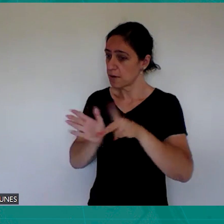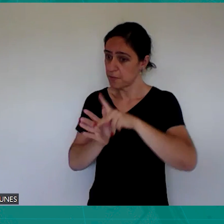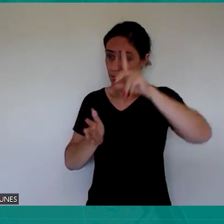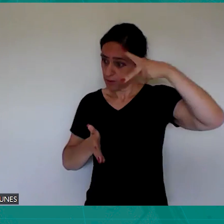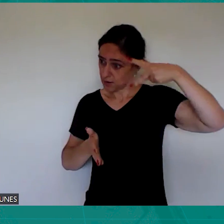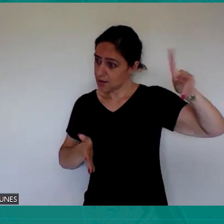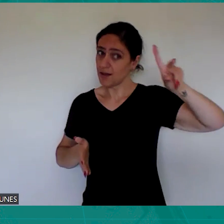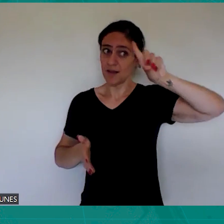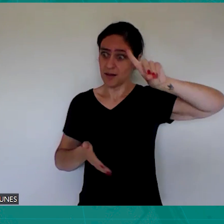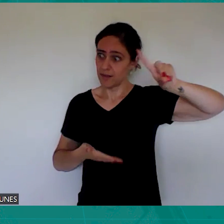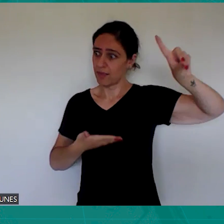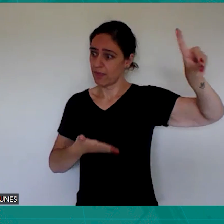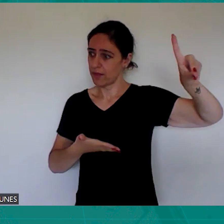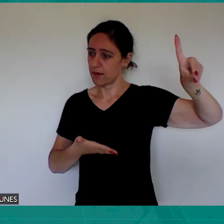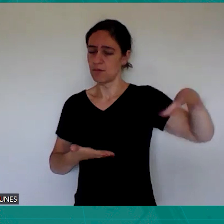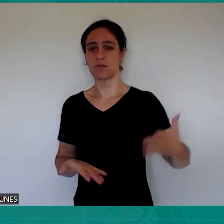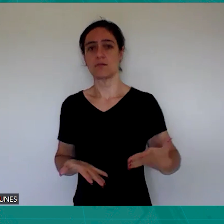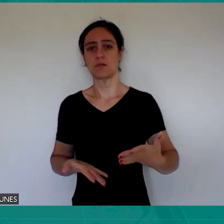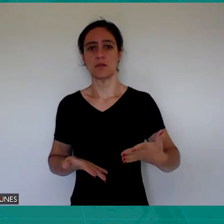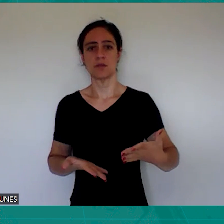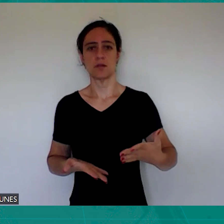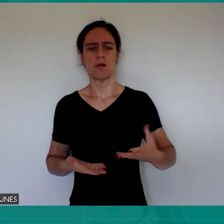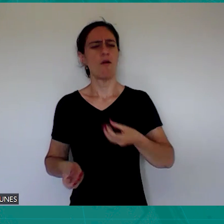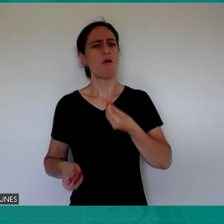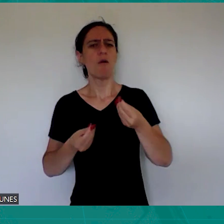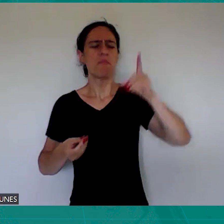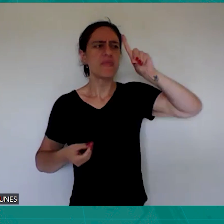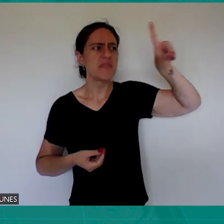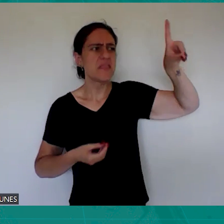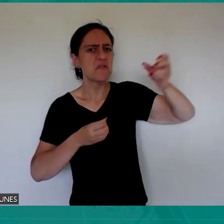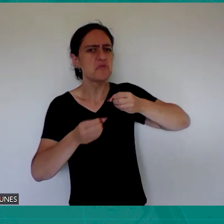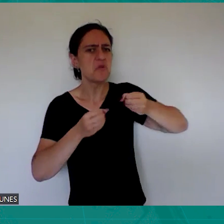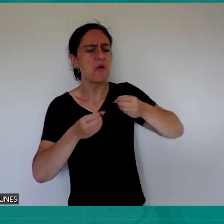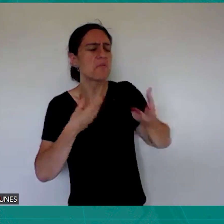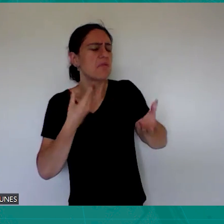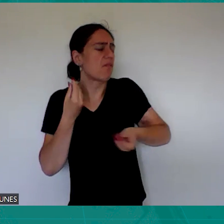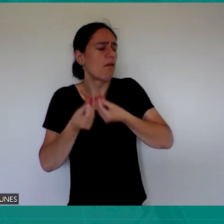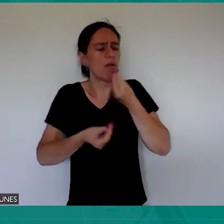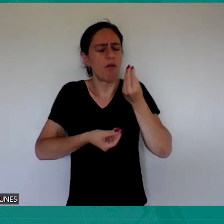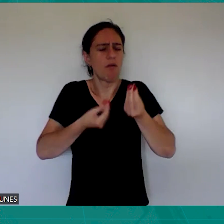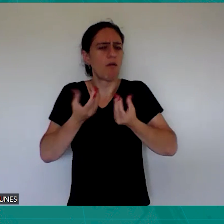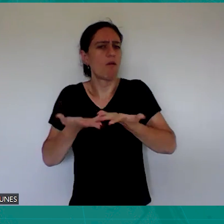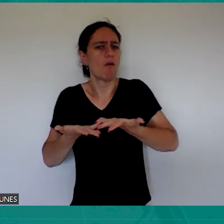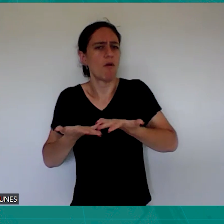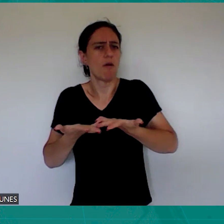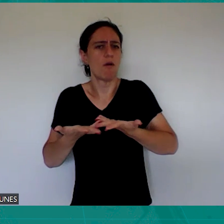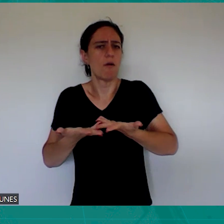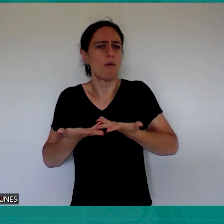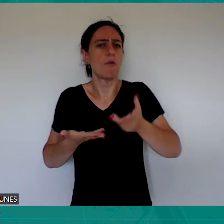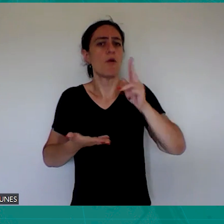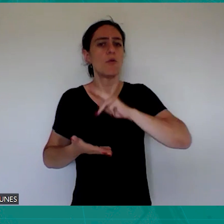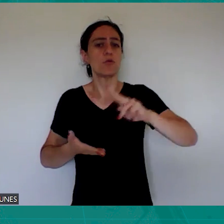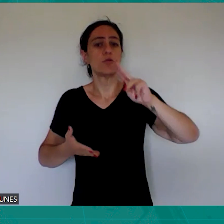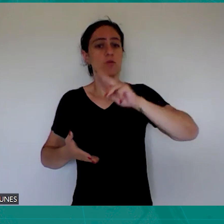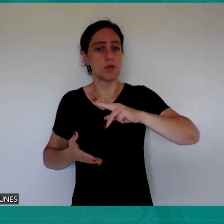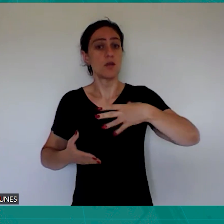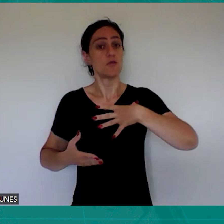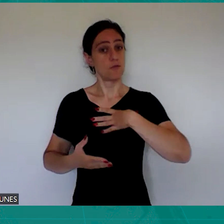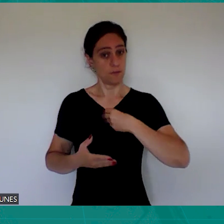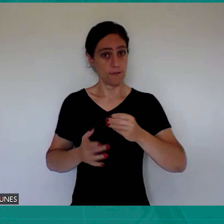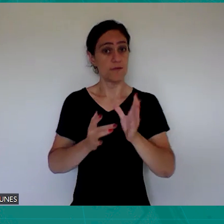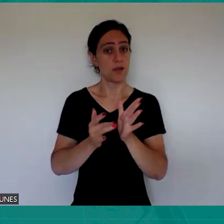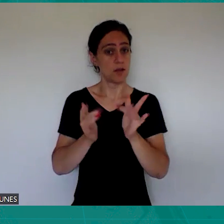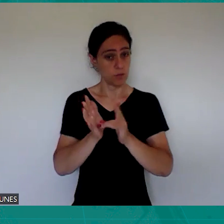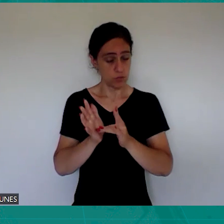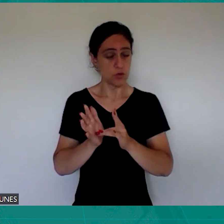Pai executa as suas obras? Como é que o Pai faz as suas obras, irmãos? É por meio do Filho, né? Que